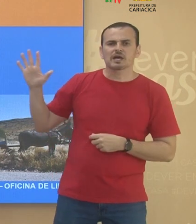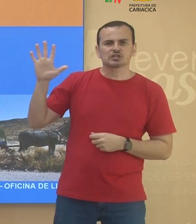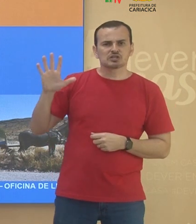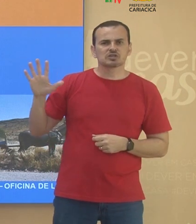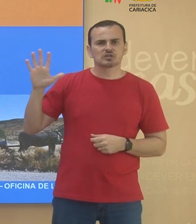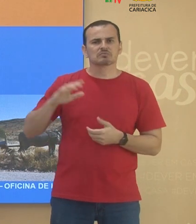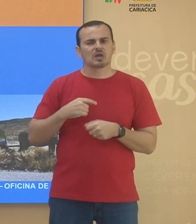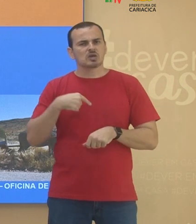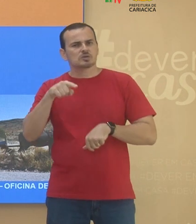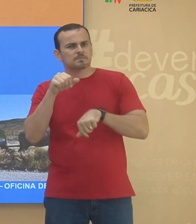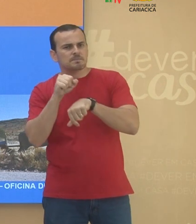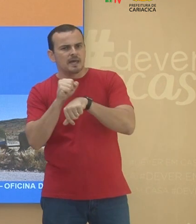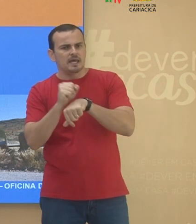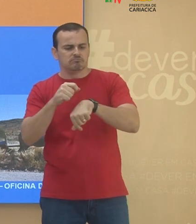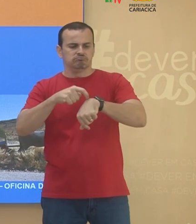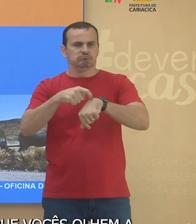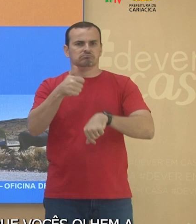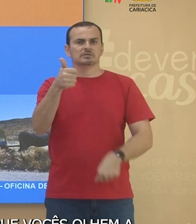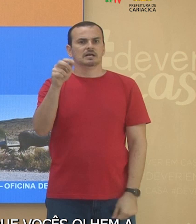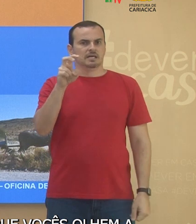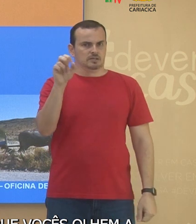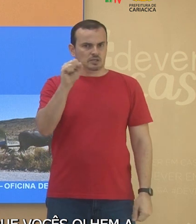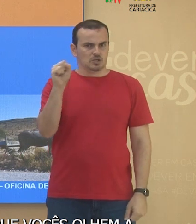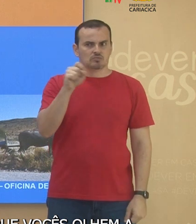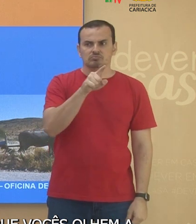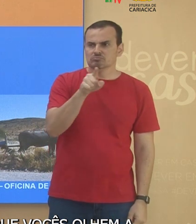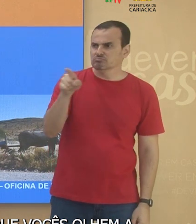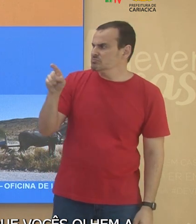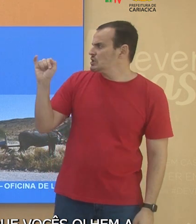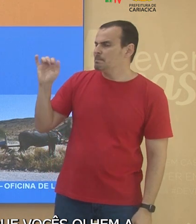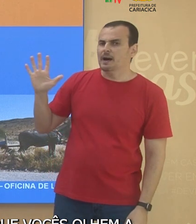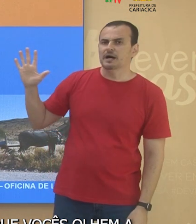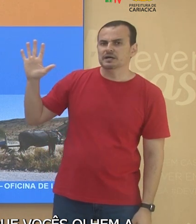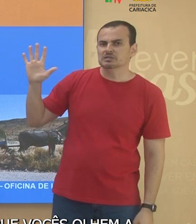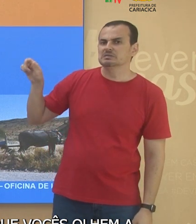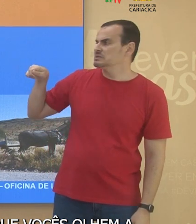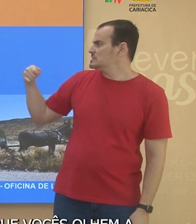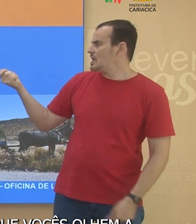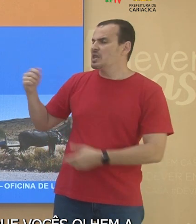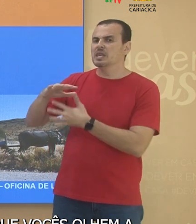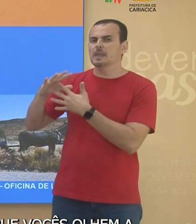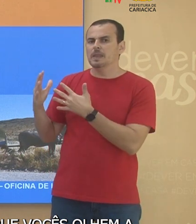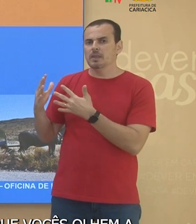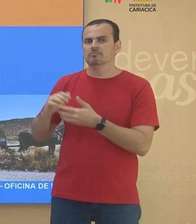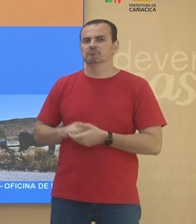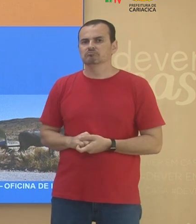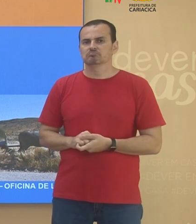Observem a imagem. Eu vou esperar 15 segundos para que vocês olhem a imagem e